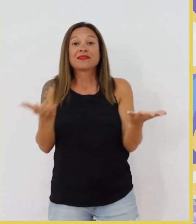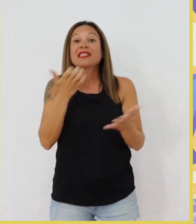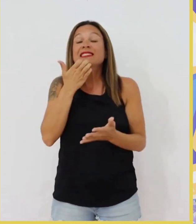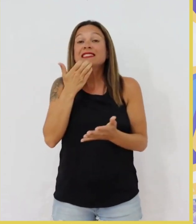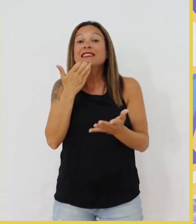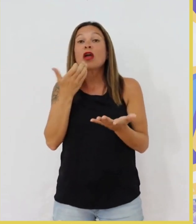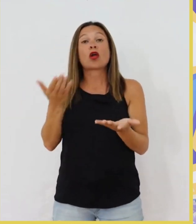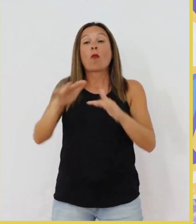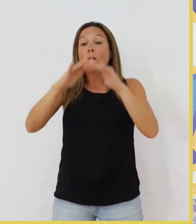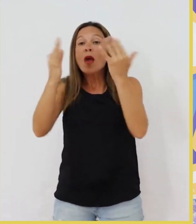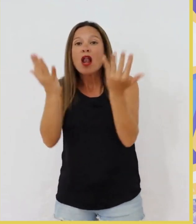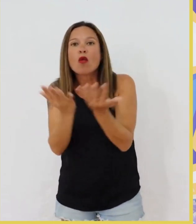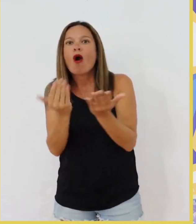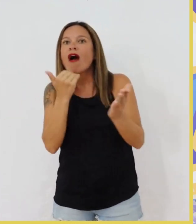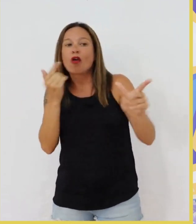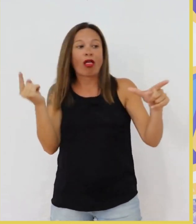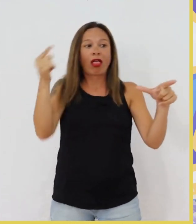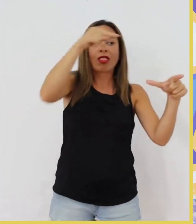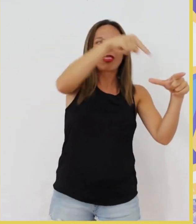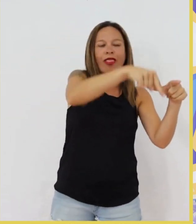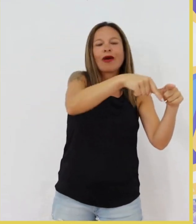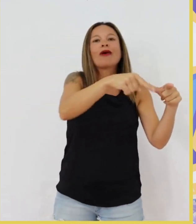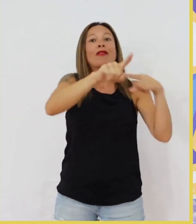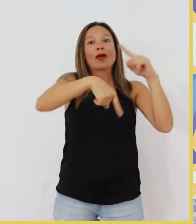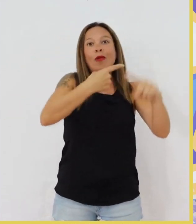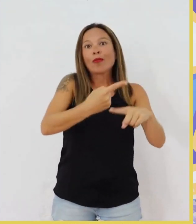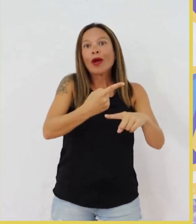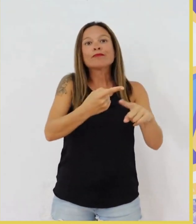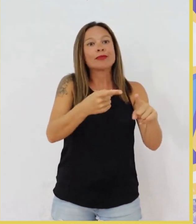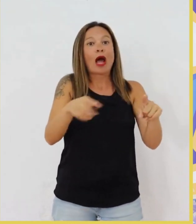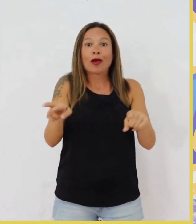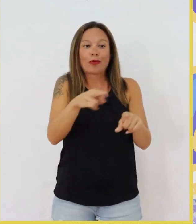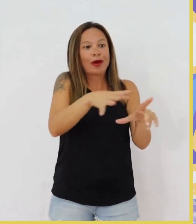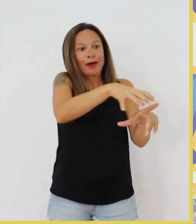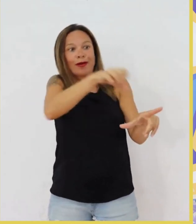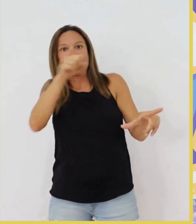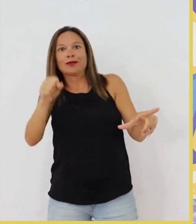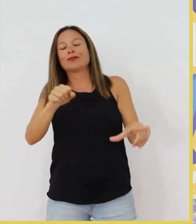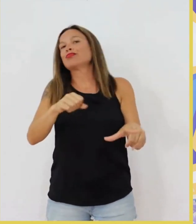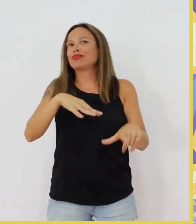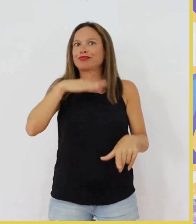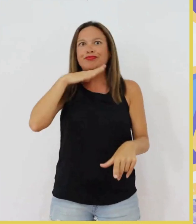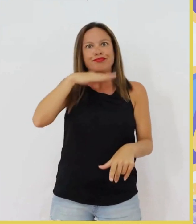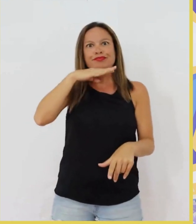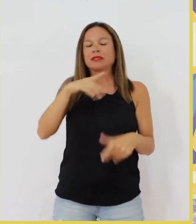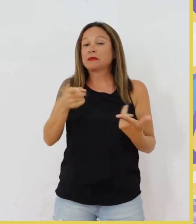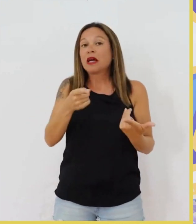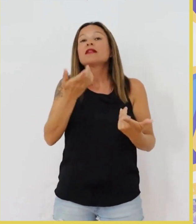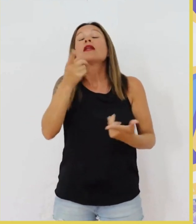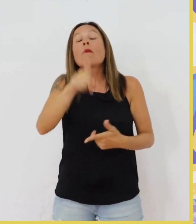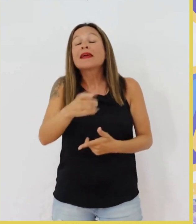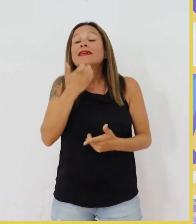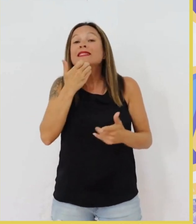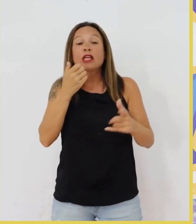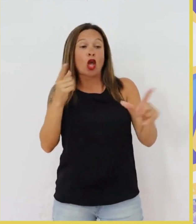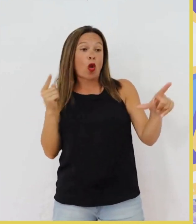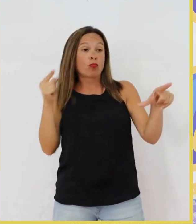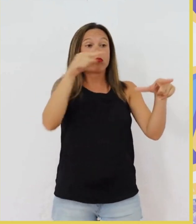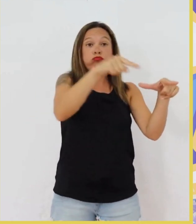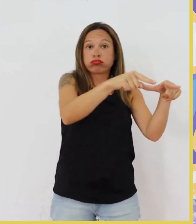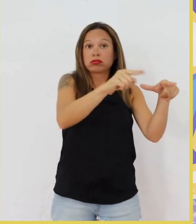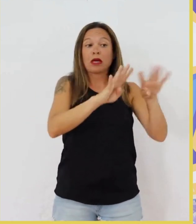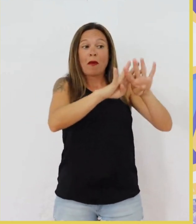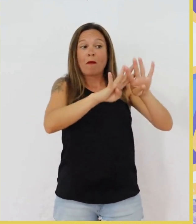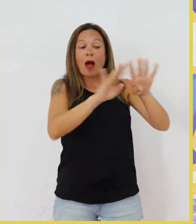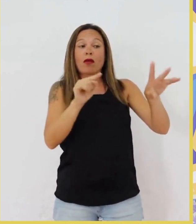toda una odisea para recuperarla, y se puede romper a darle un golpe con un balón. Siguiendo con el tema del patio,